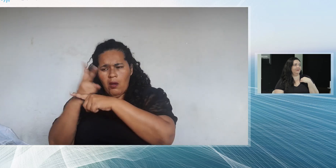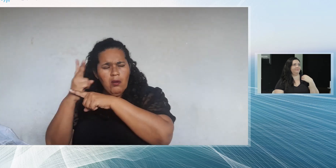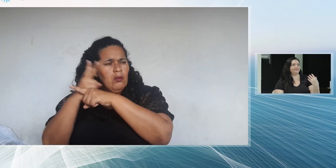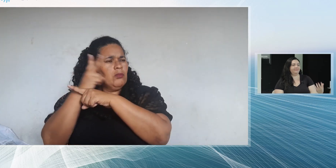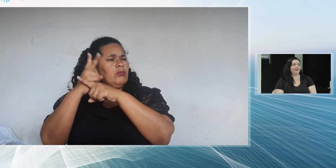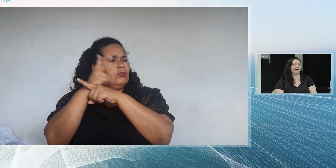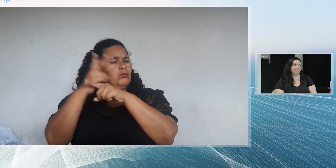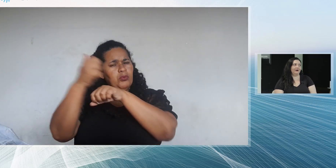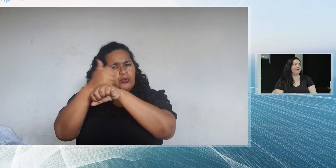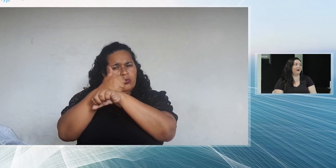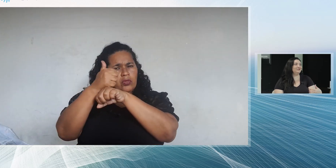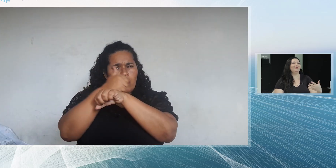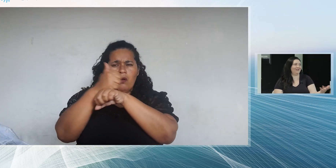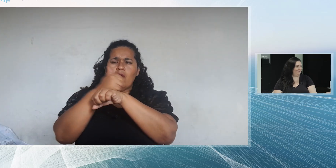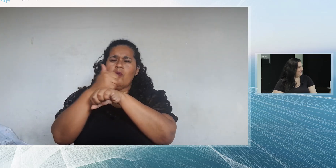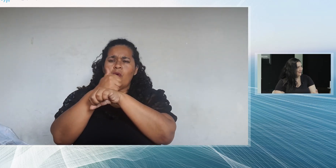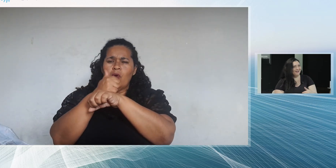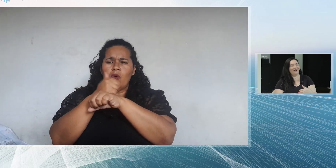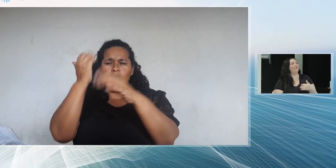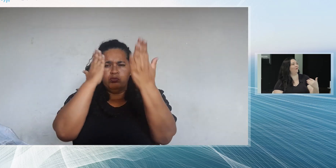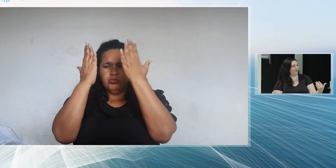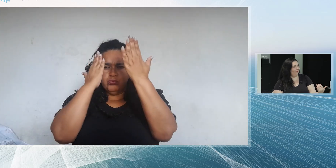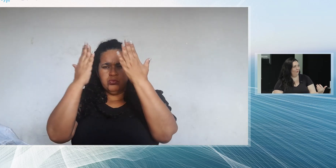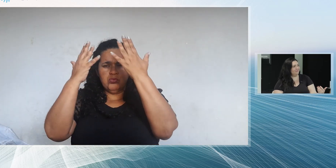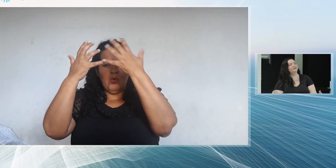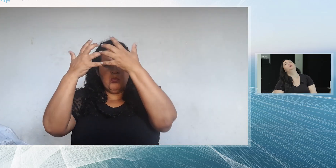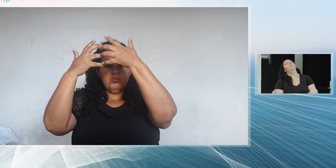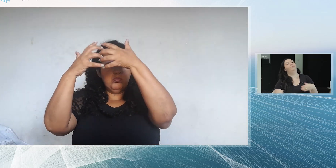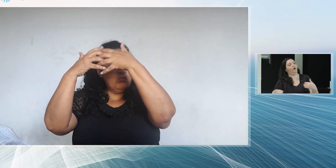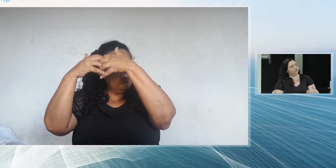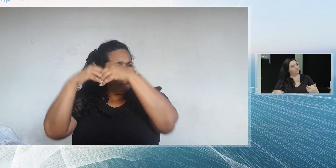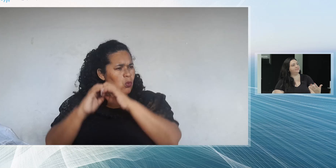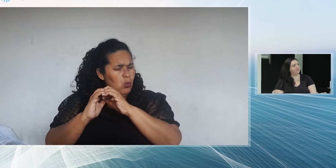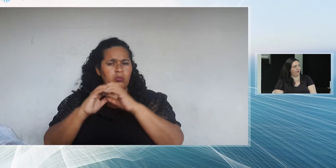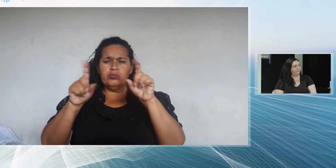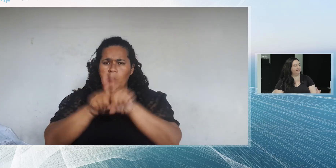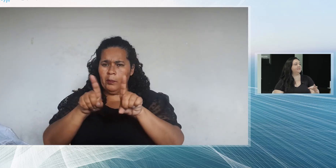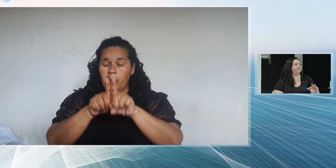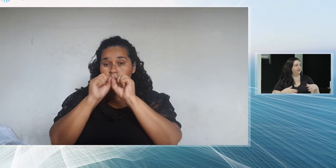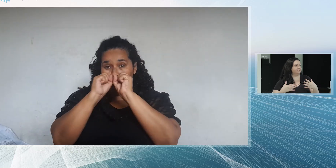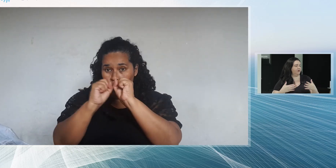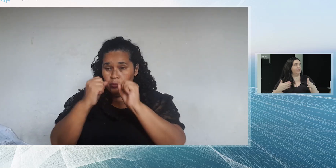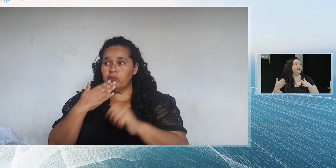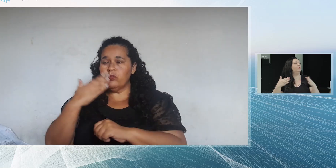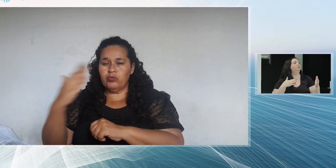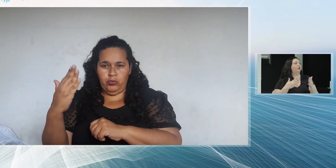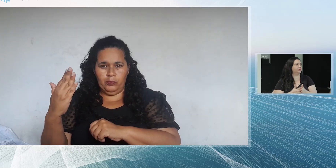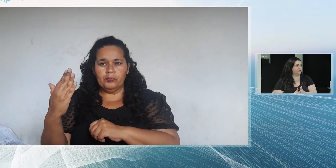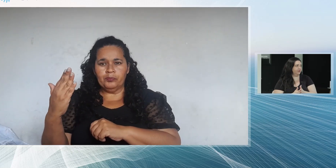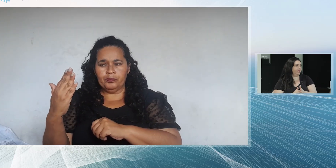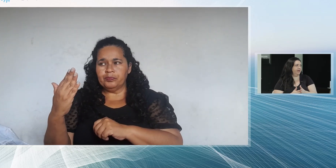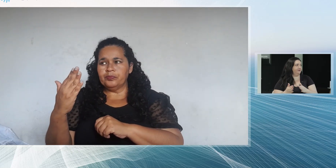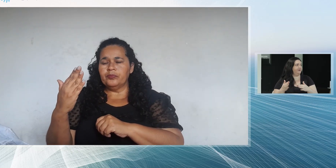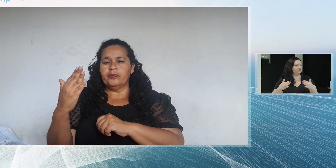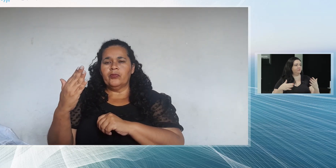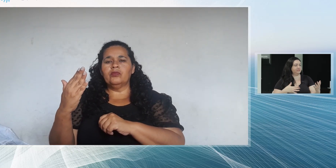né, começa a perceber, eu acho que eu tenho um TDAH, alguma outra coisa, pode solicitar. Mas a avaliação, ele é um